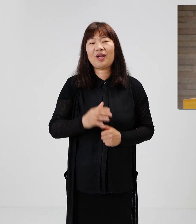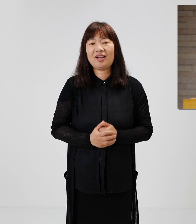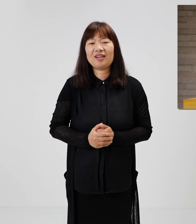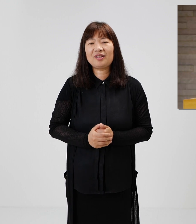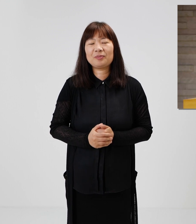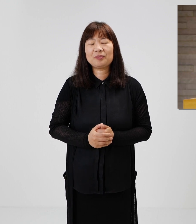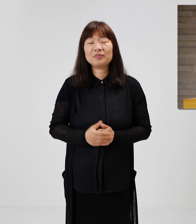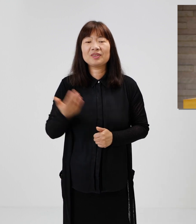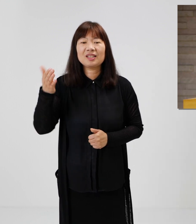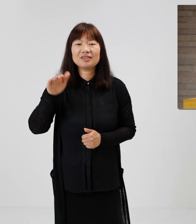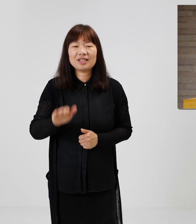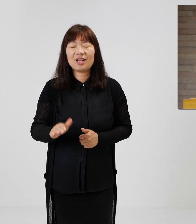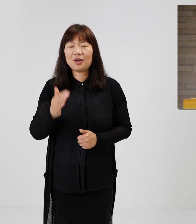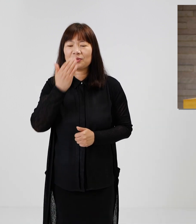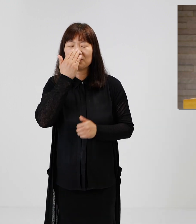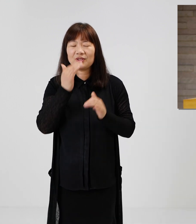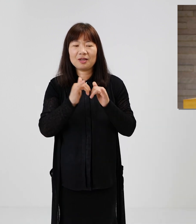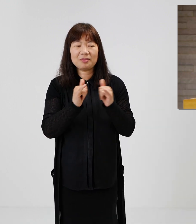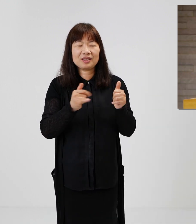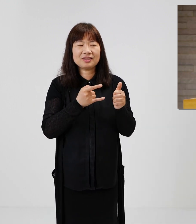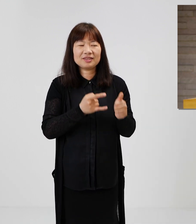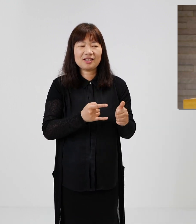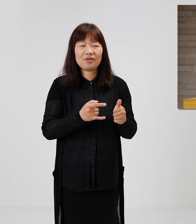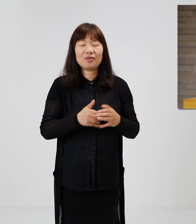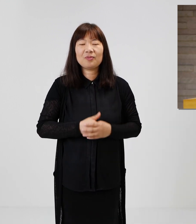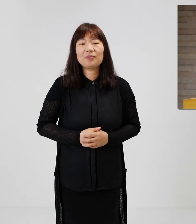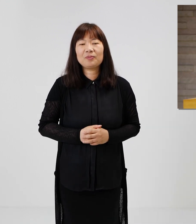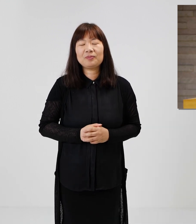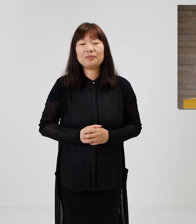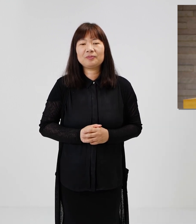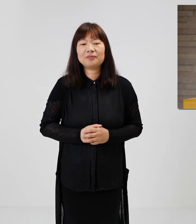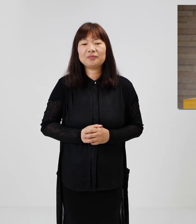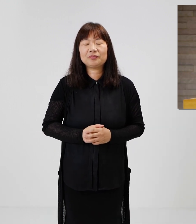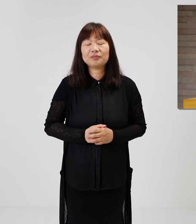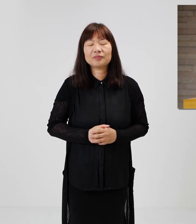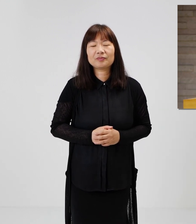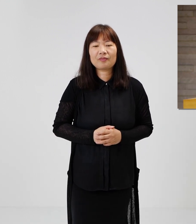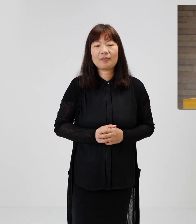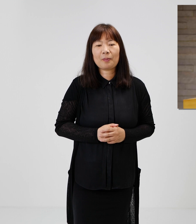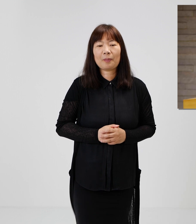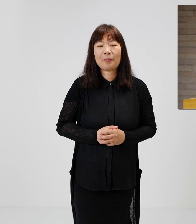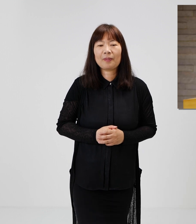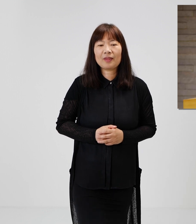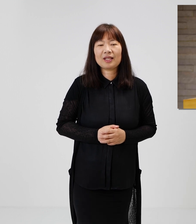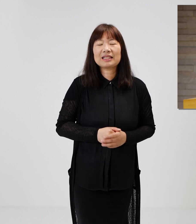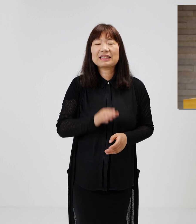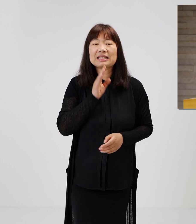그러나 이 유대 백성들은 그 실리주의,